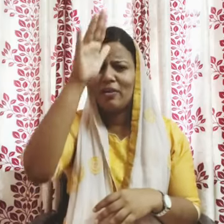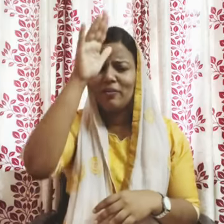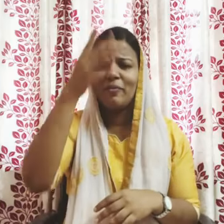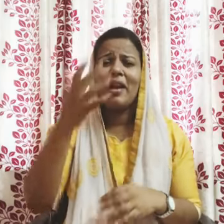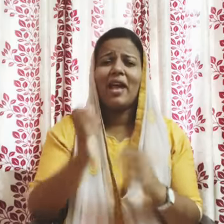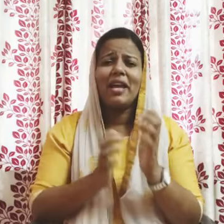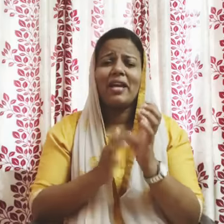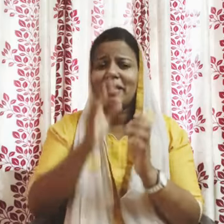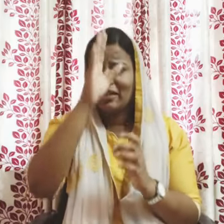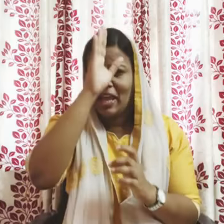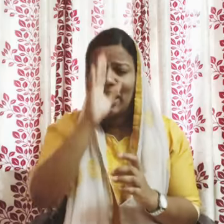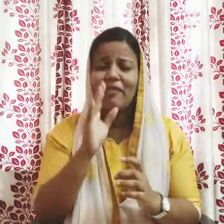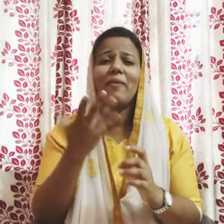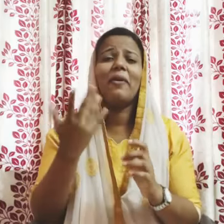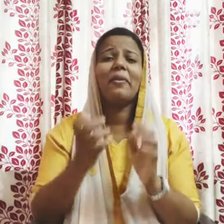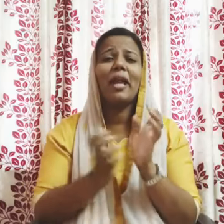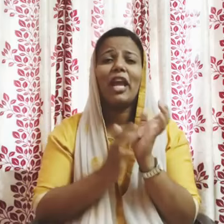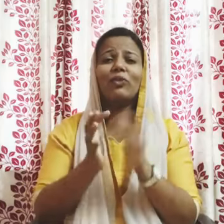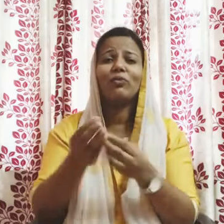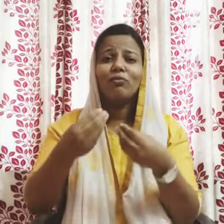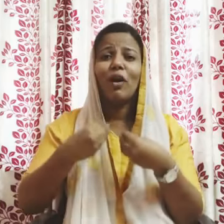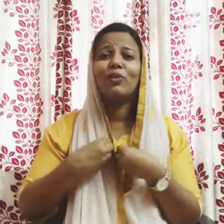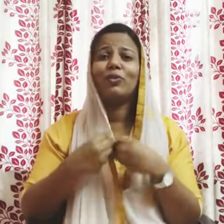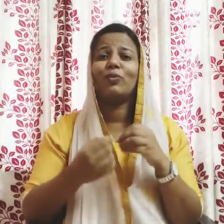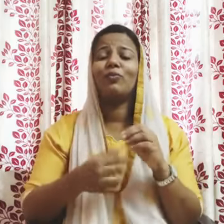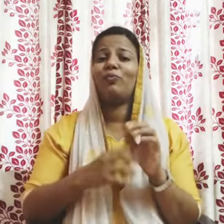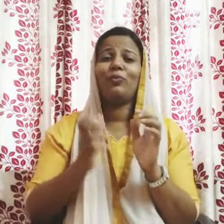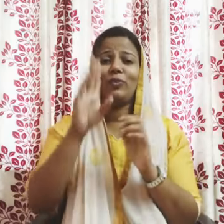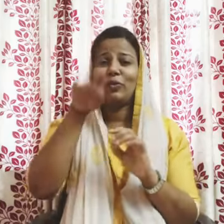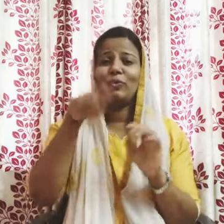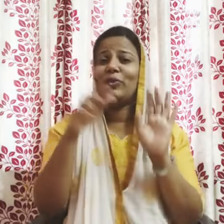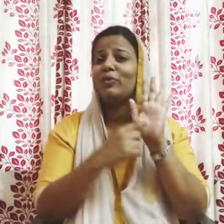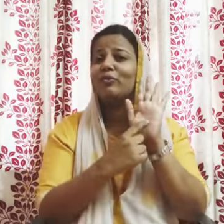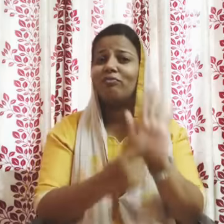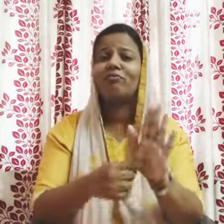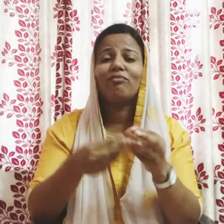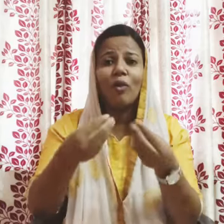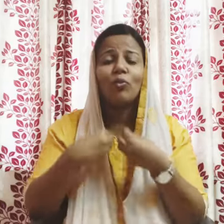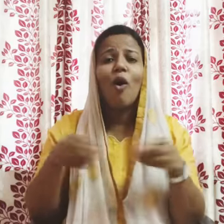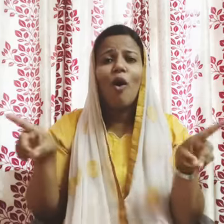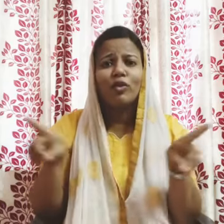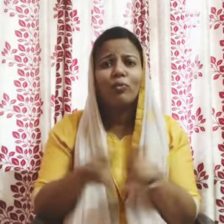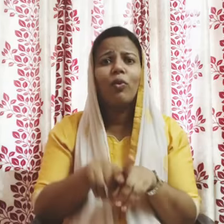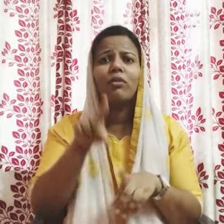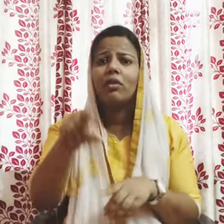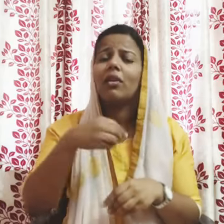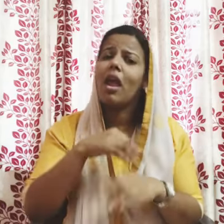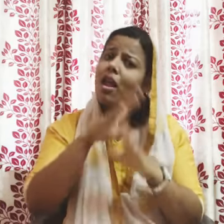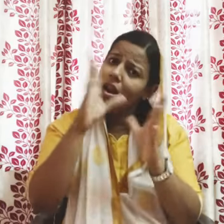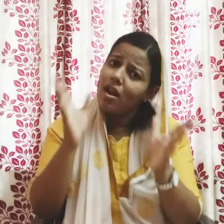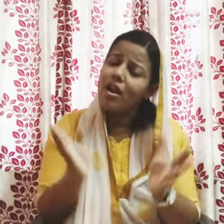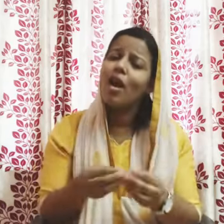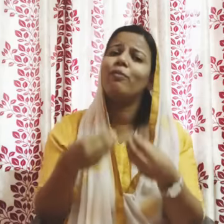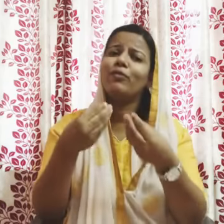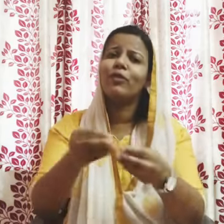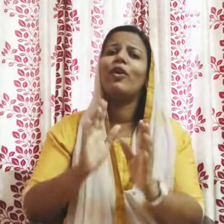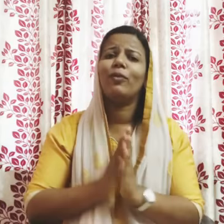പുത്രനെ ആദരിക്കാതെ എനിക്കും നിങ്ങൾക്ക് വേണ്ടി തന്നവൻ അവനോടുകൂടെ സകലതും തരാതിരിക്കുമോ? അബ്രഹാമിനോട് പറഞ്ഞ കർത്താവ് ഇന്ന് പ്രഭാതി